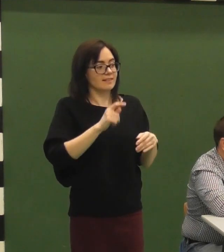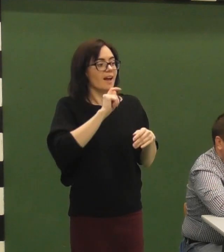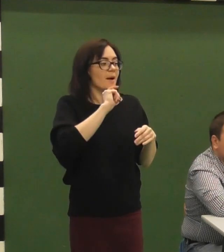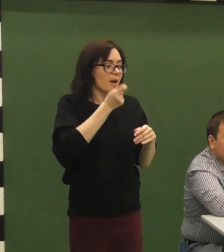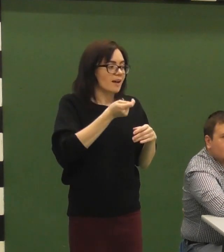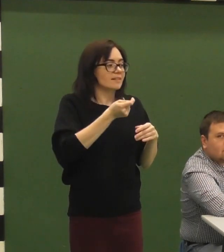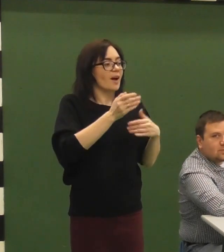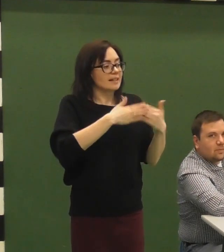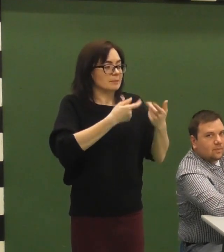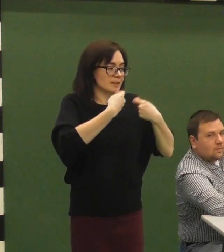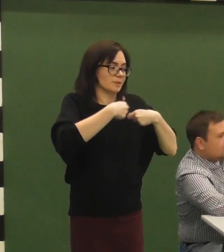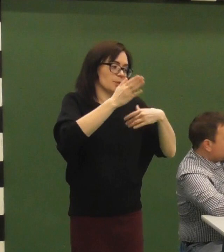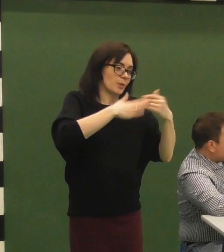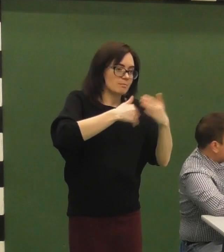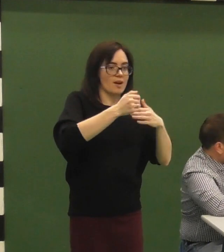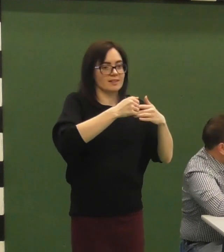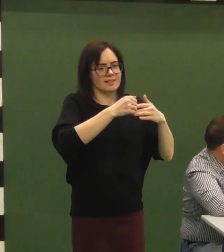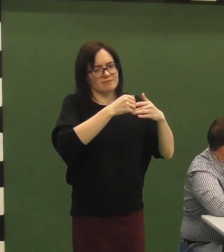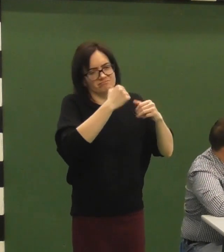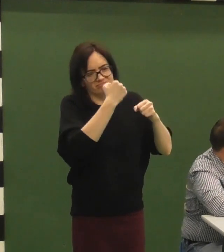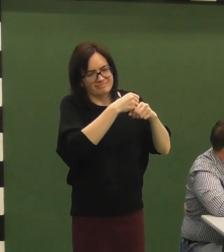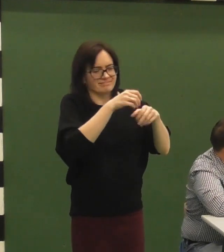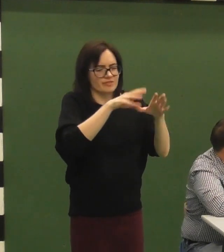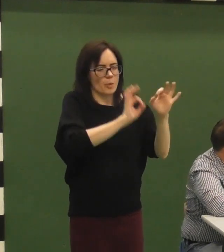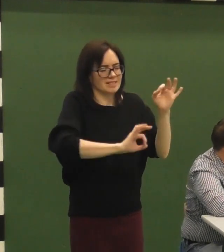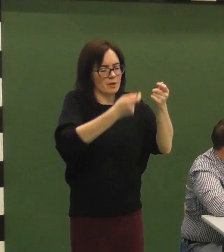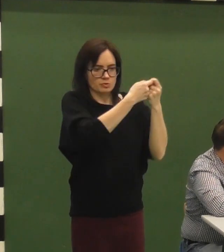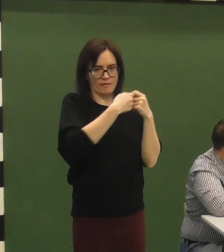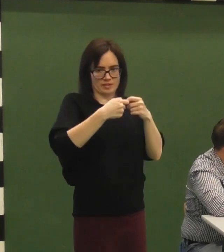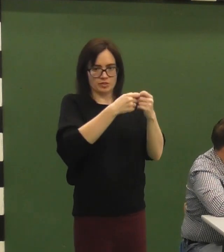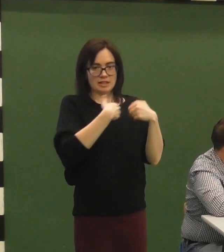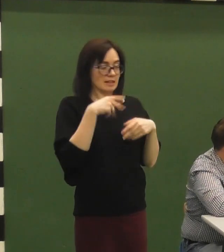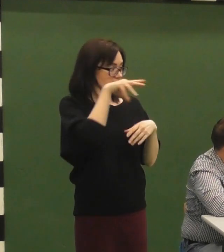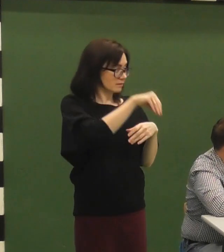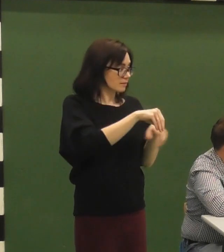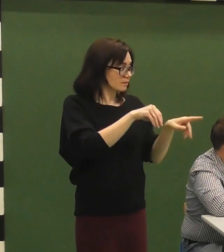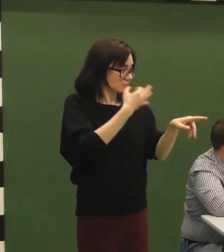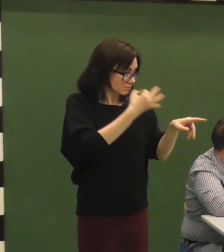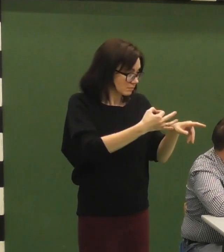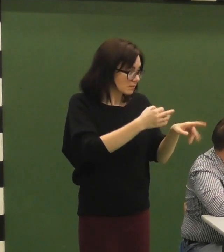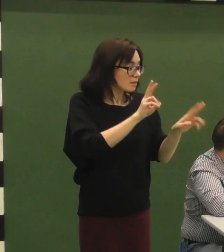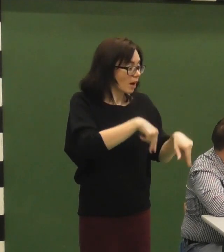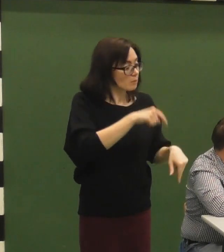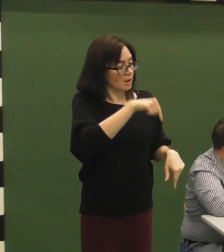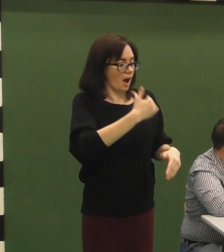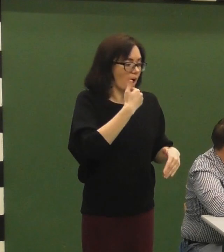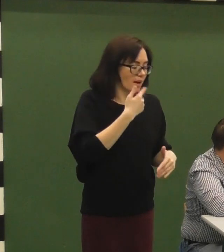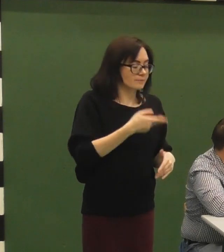Építőipari Munkások Országos Szövetségéhez. Valóban ott kerestem, újból